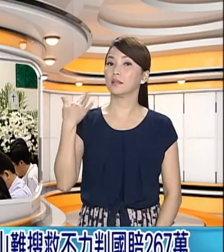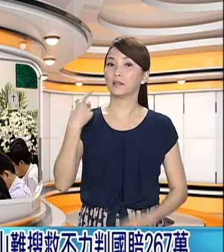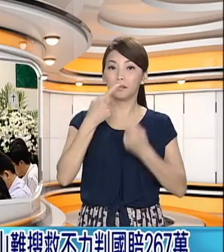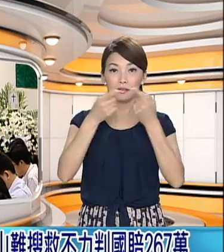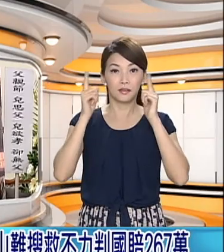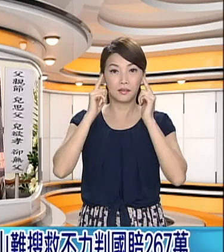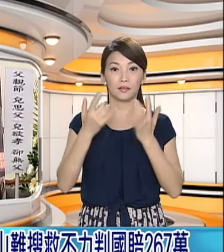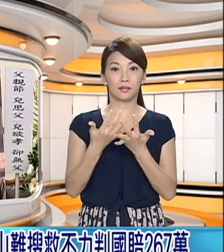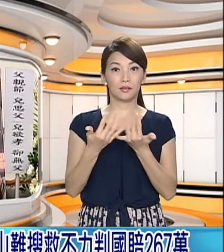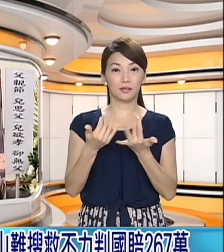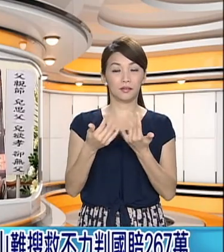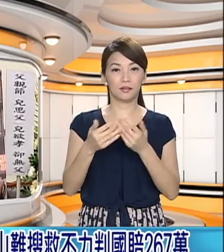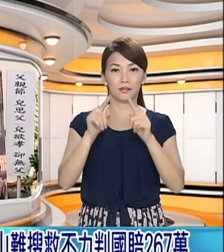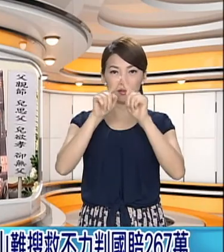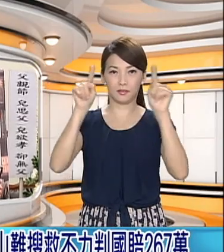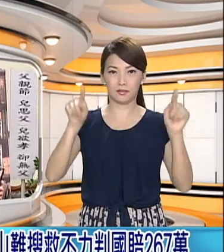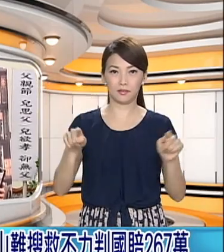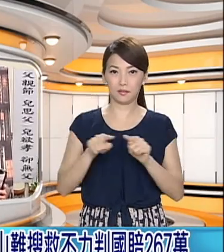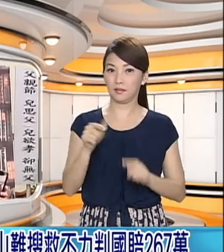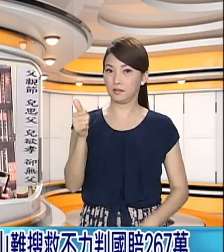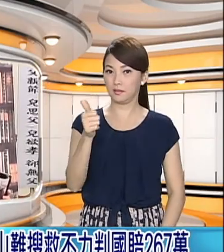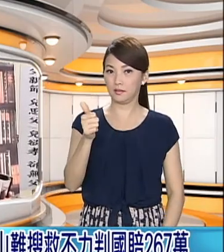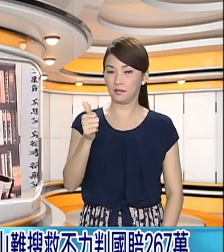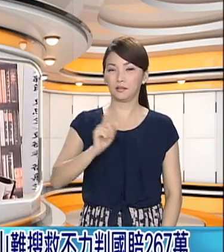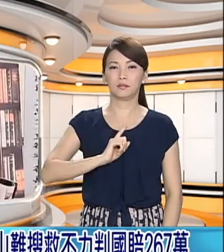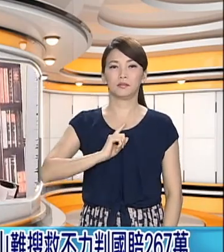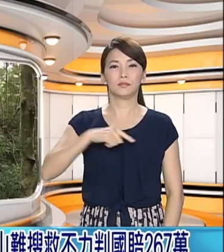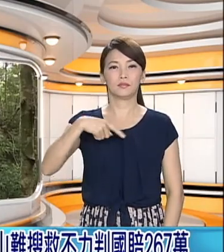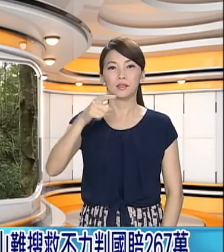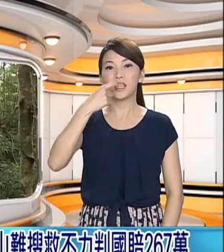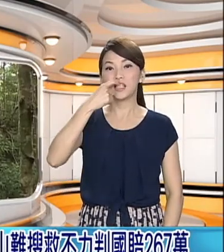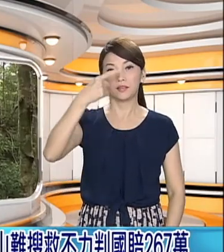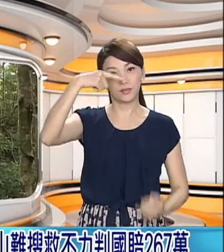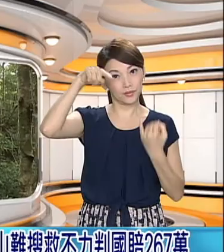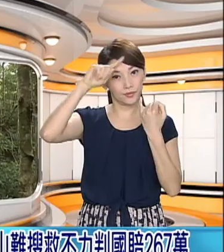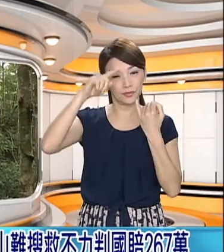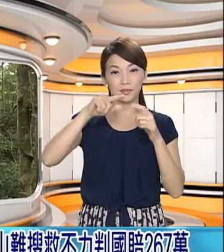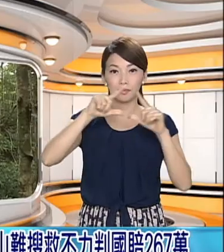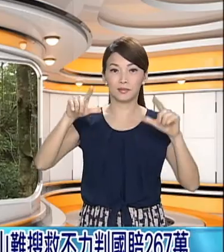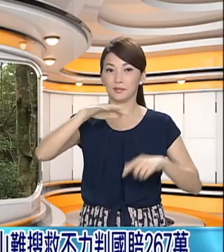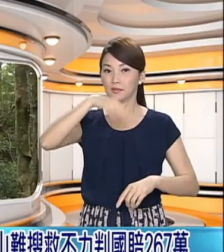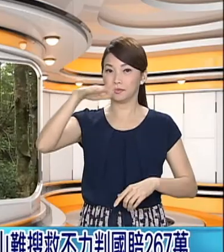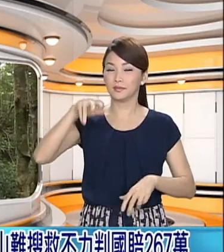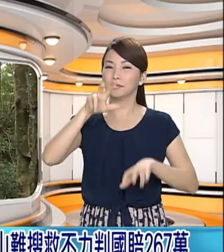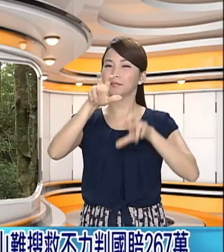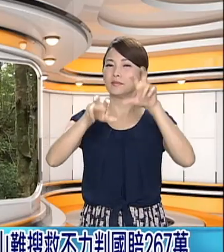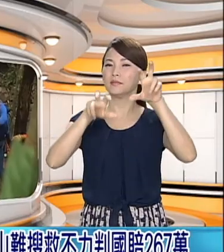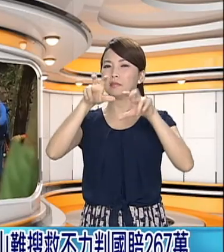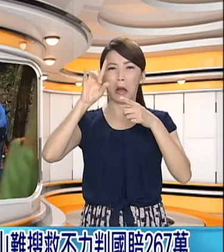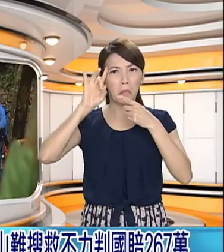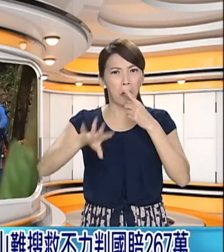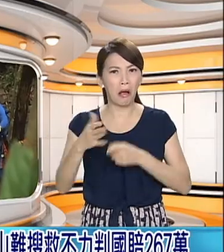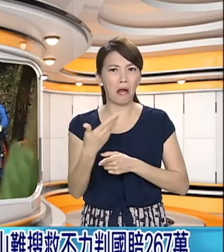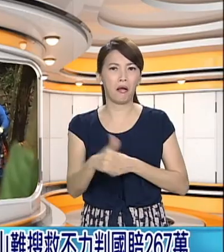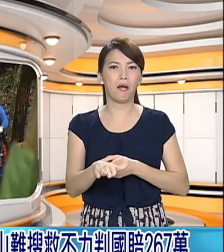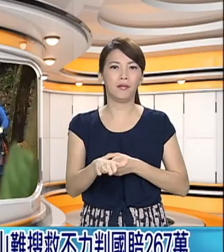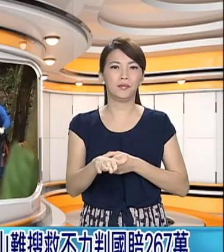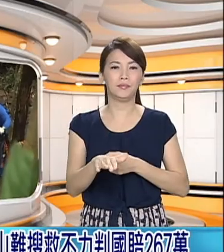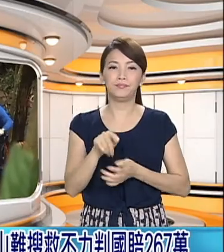大学生张博威独自攀登白姑大山，发生意外不幸身亡。国赔官司一